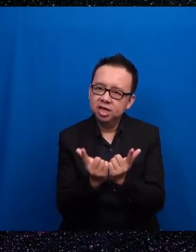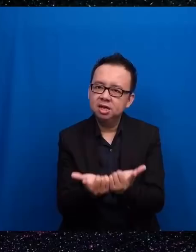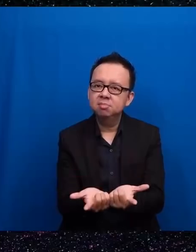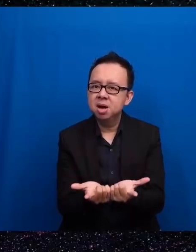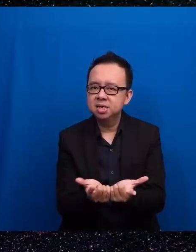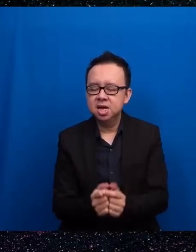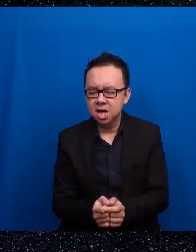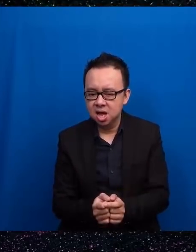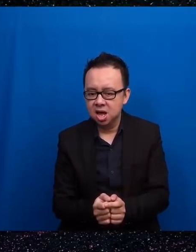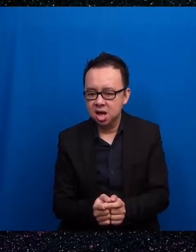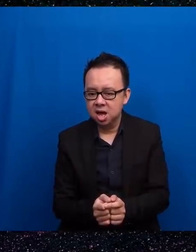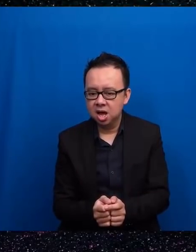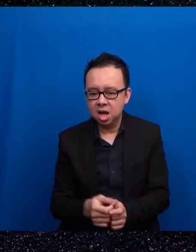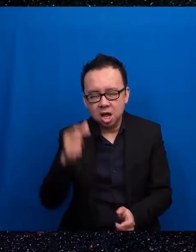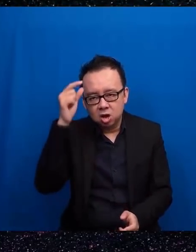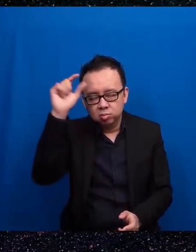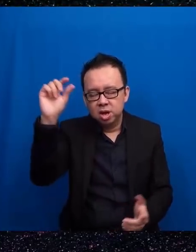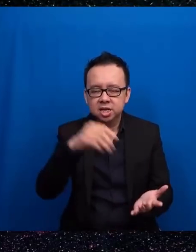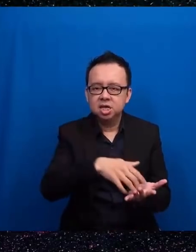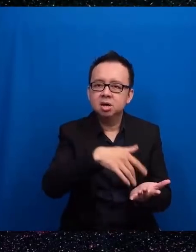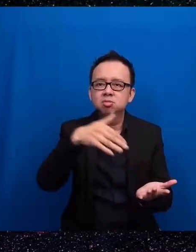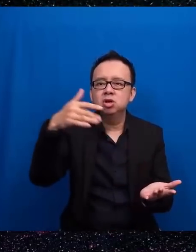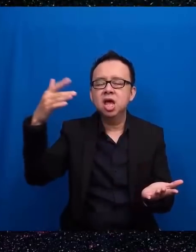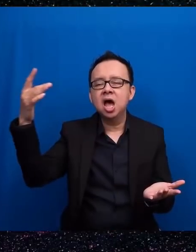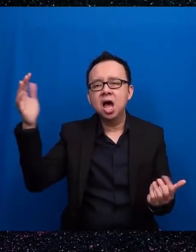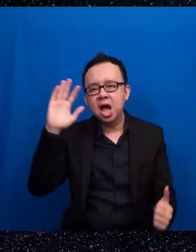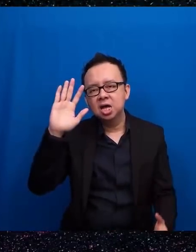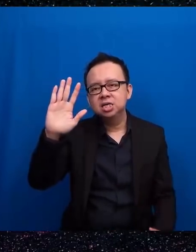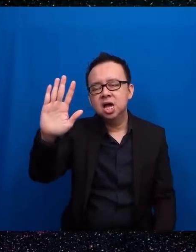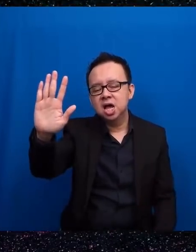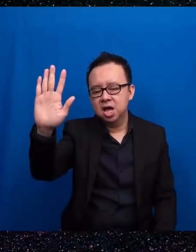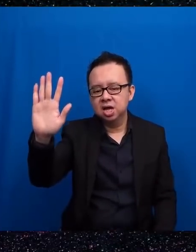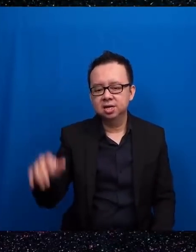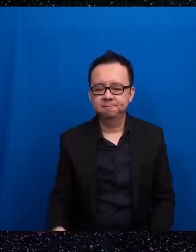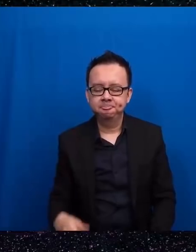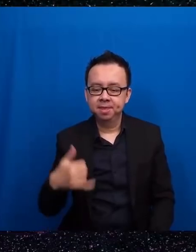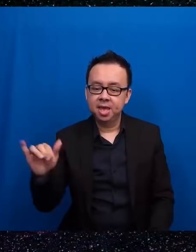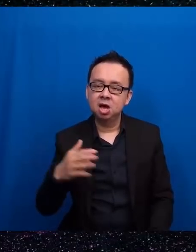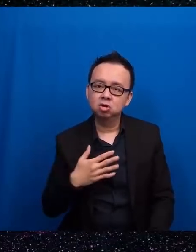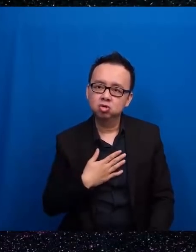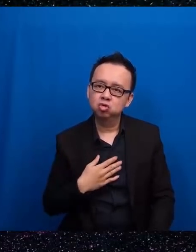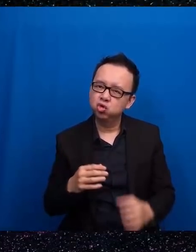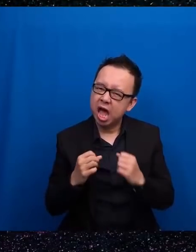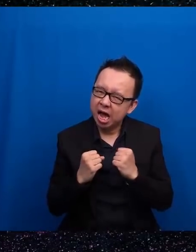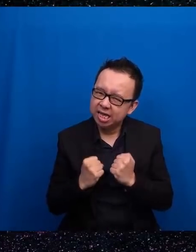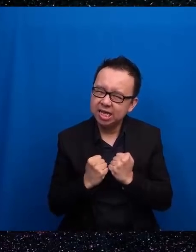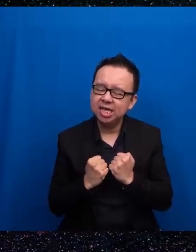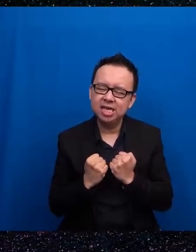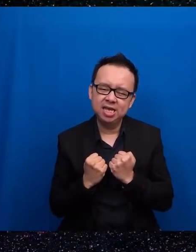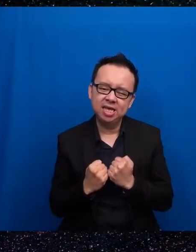seturut firman-Nya bagi kemuliaan-Nya. Yang ku